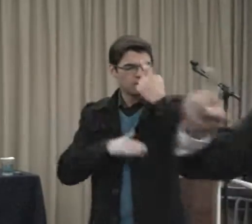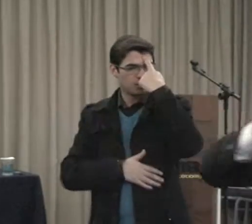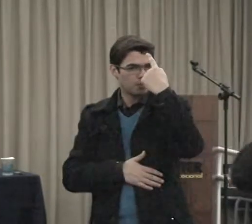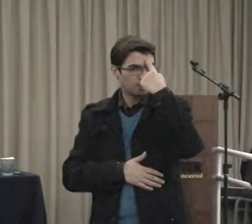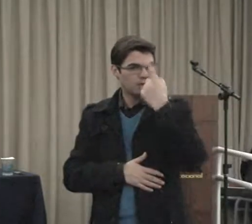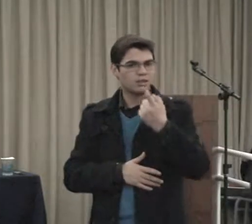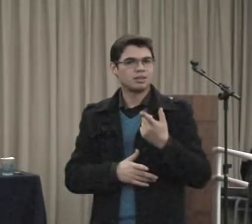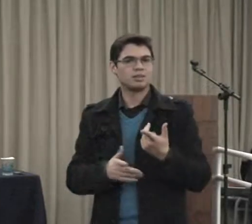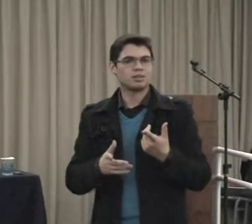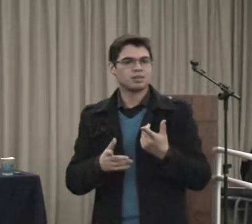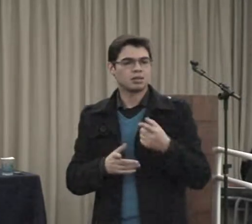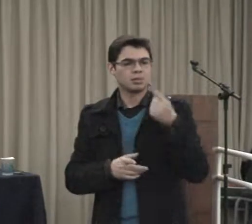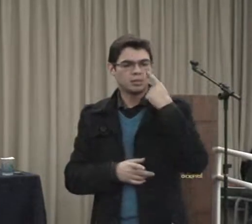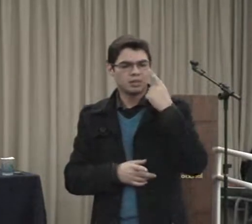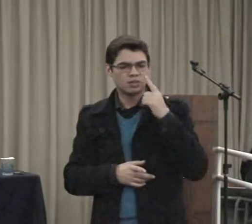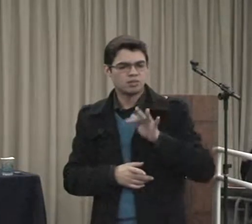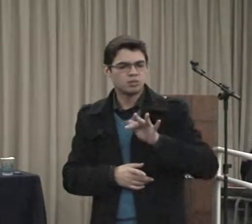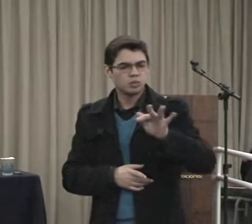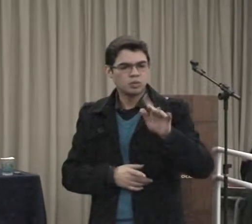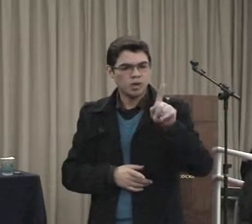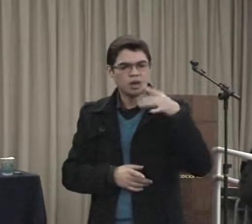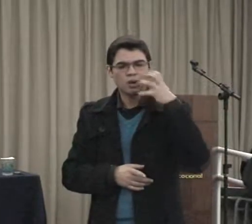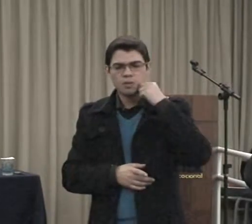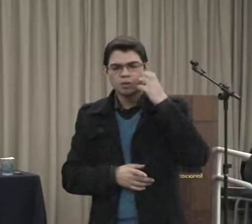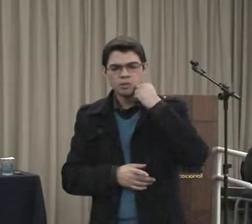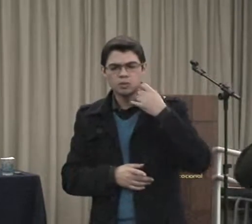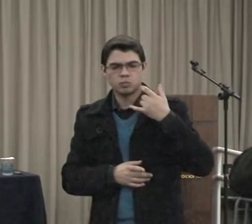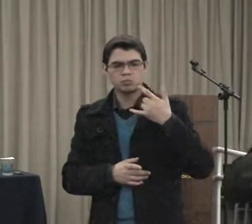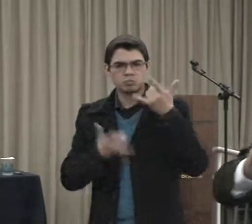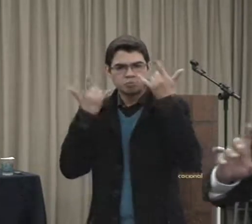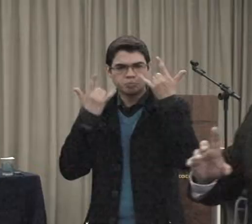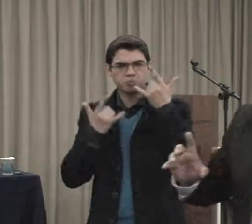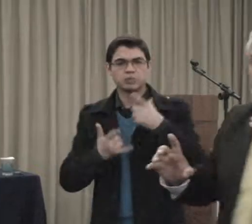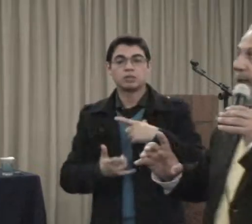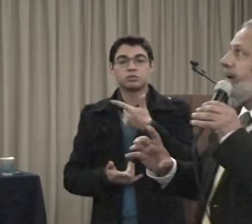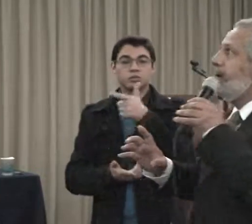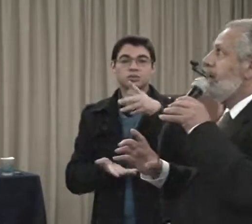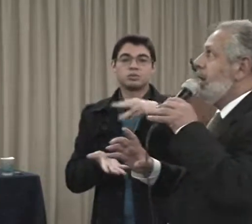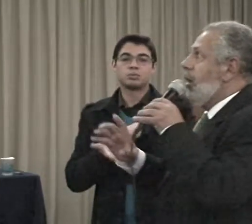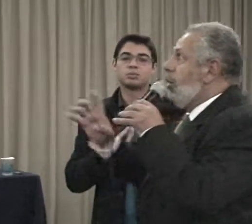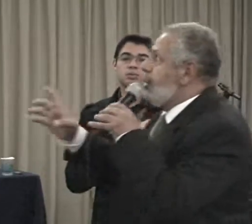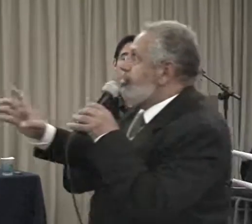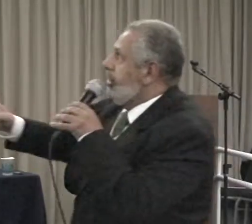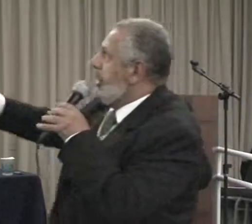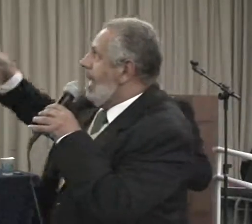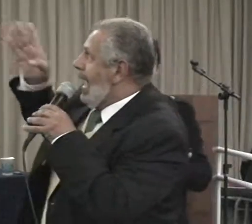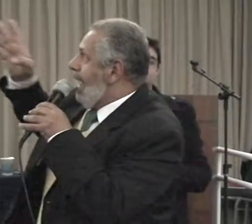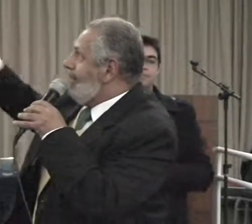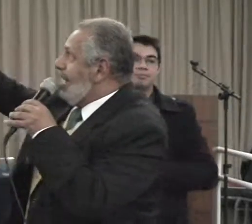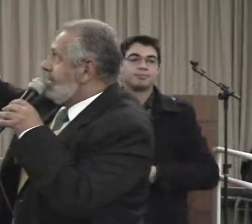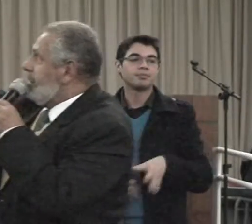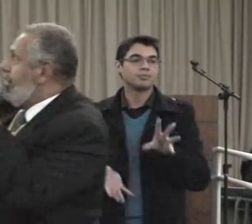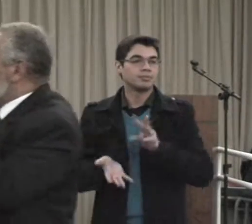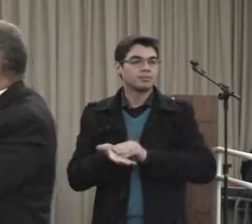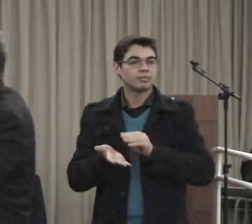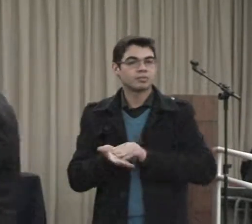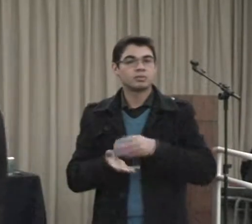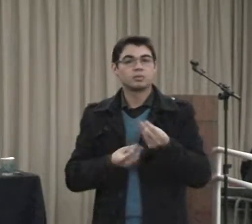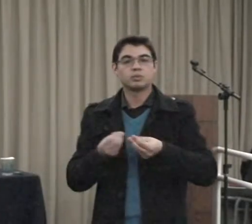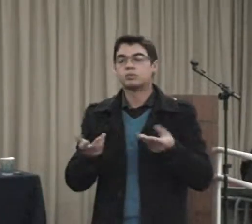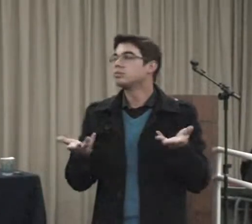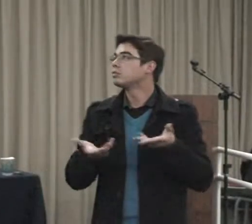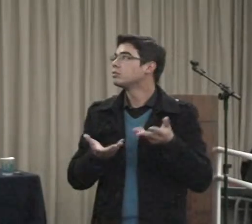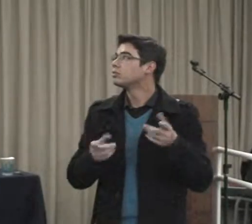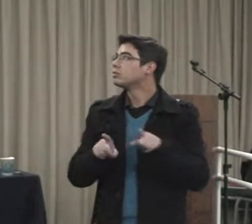elas não têm longevidade. Por isso elas não têm sustentabilidade. Hoje, a avaliação é feita